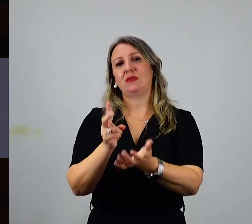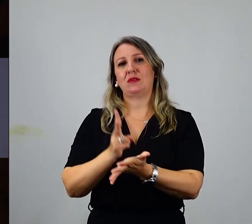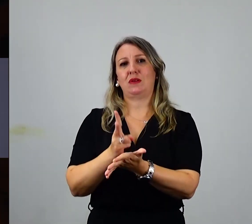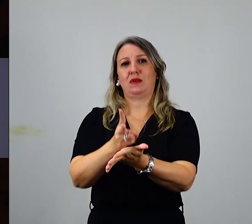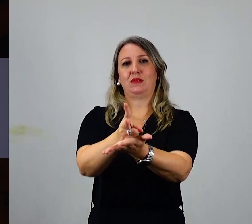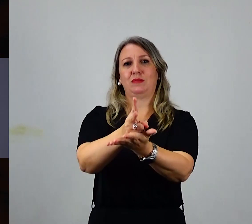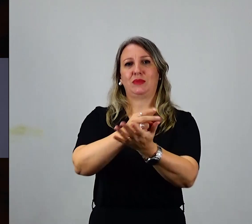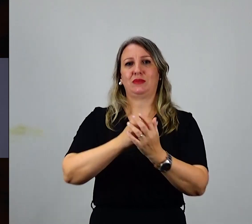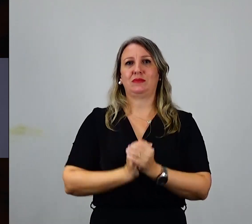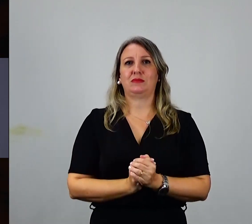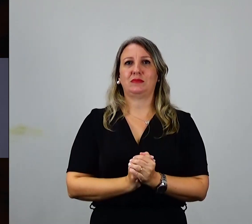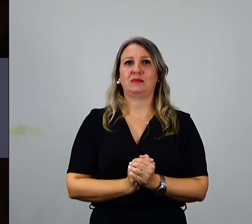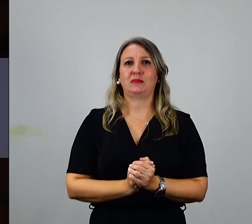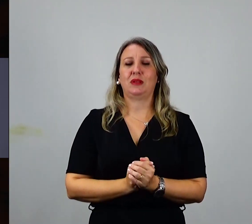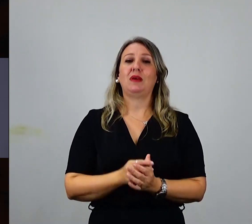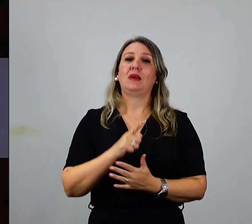igreja.